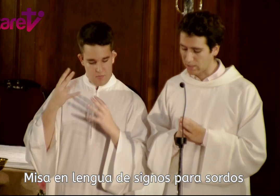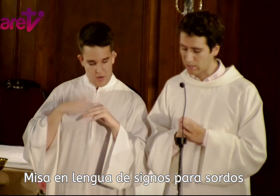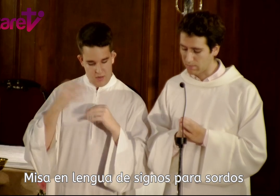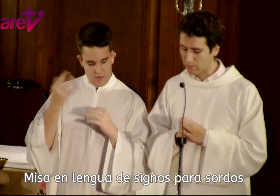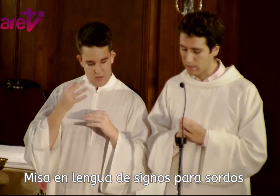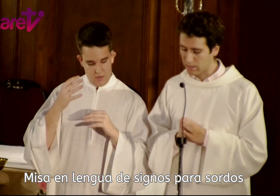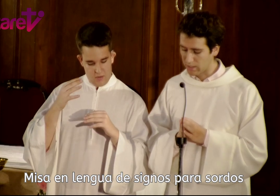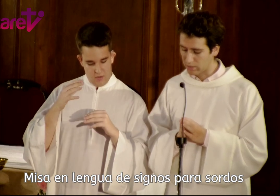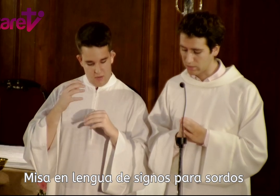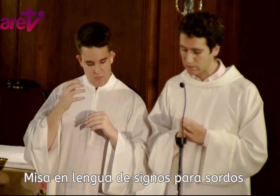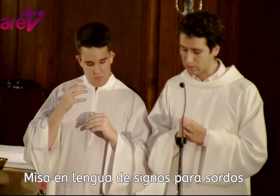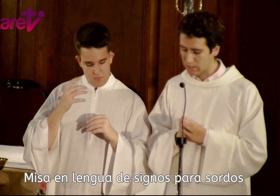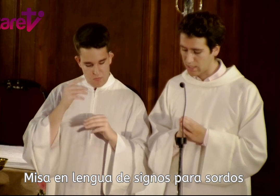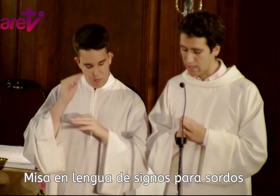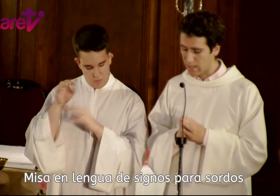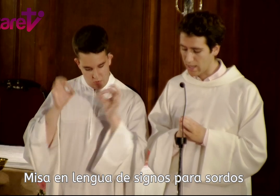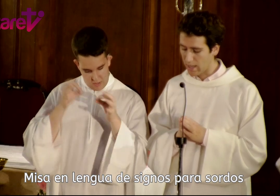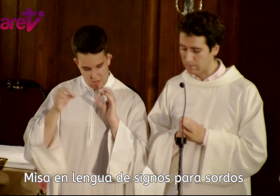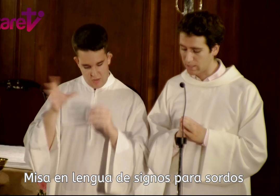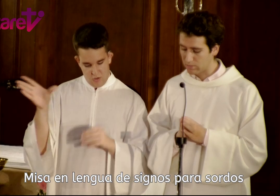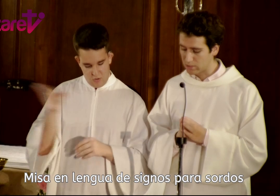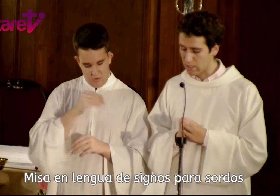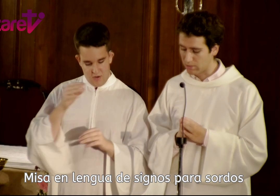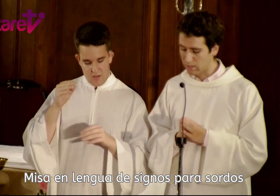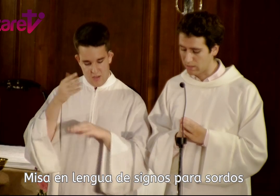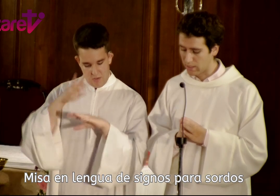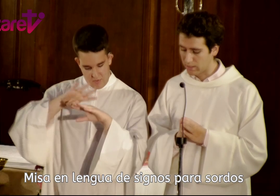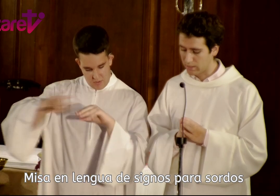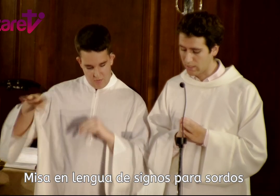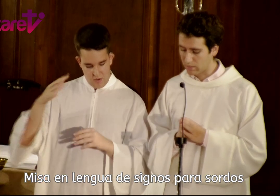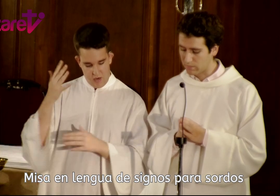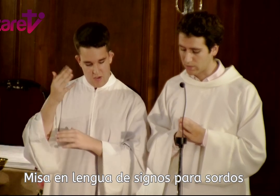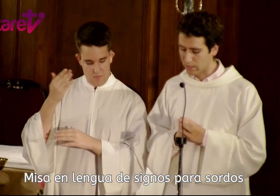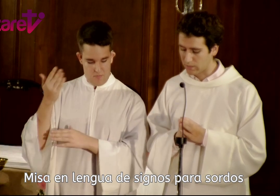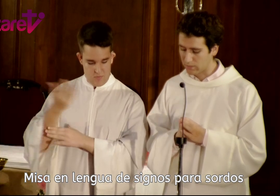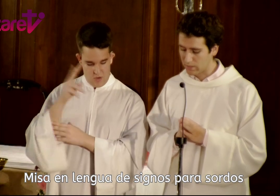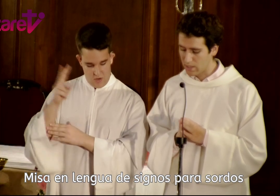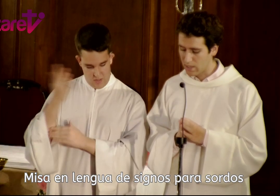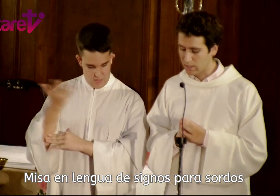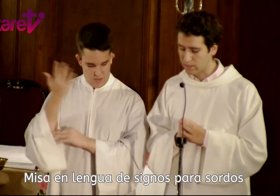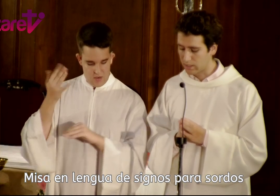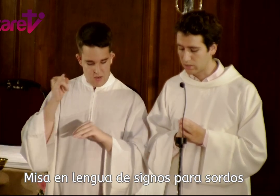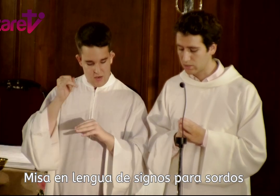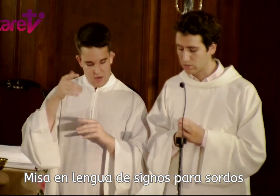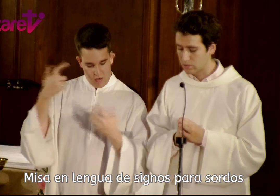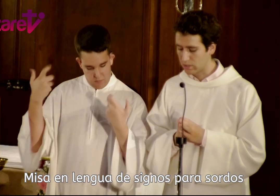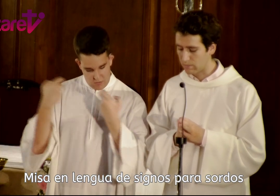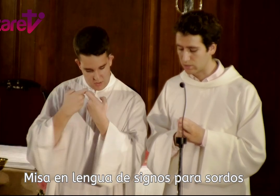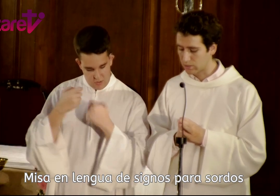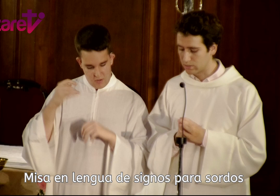la prudencia de todos evitemos la violencia y la confrontación, y entre todos construyamos con